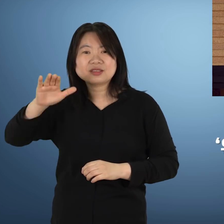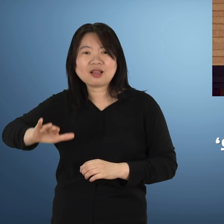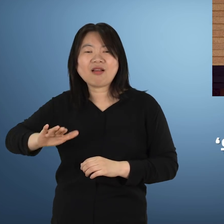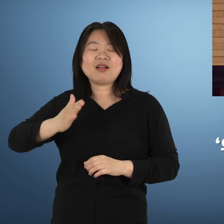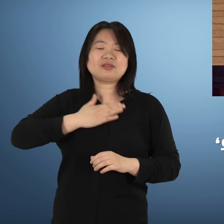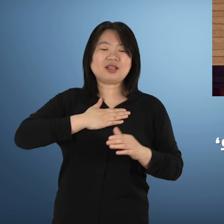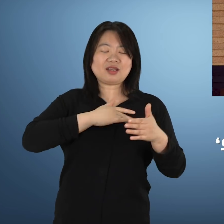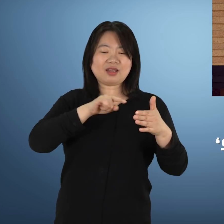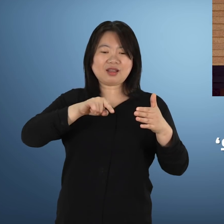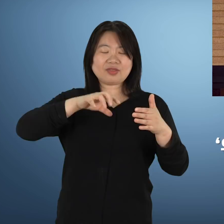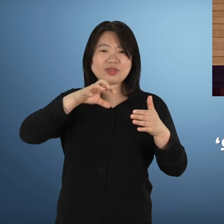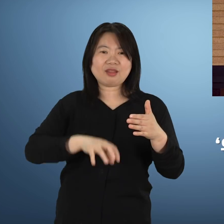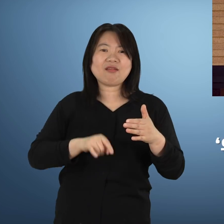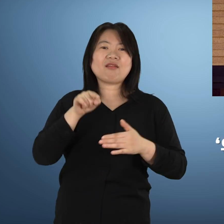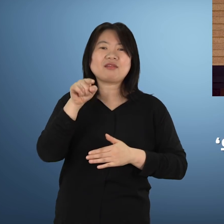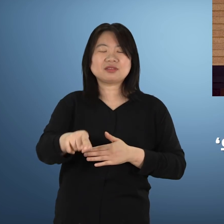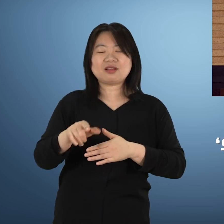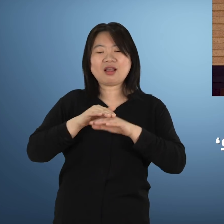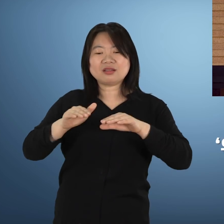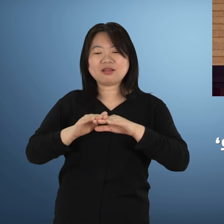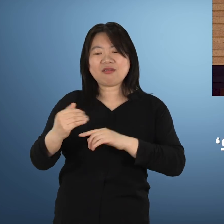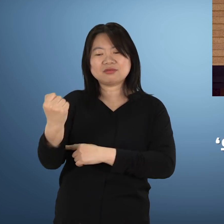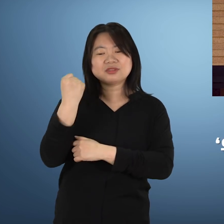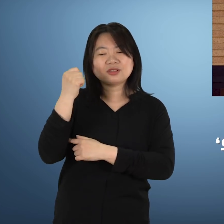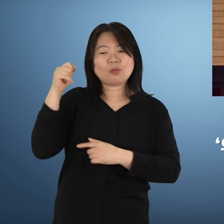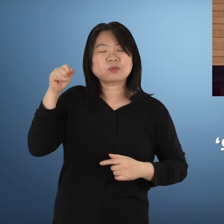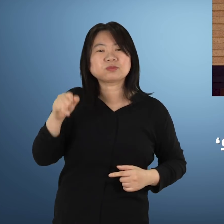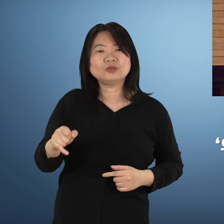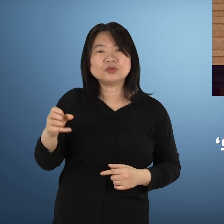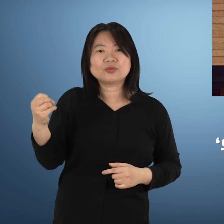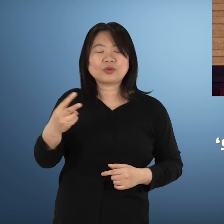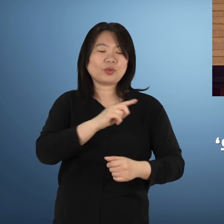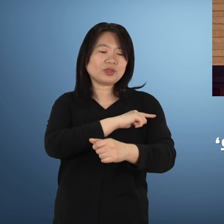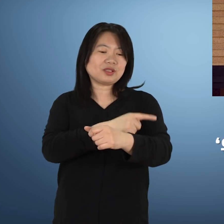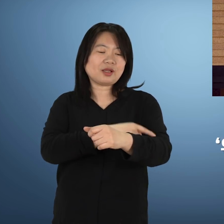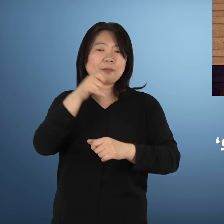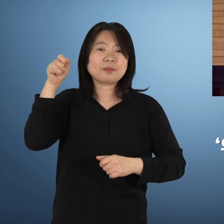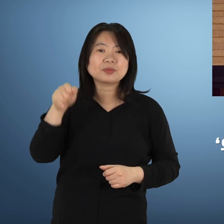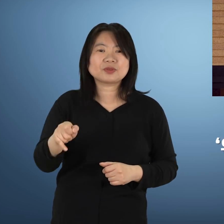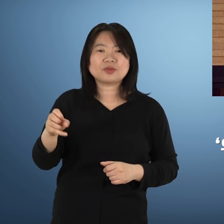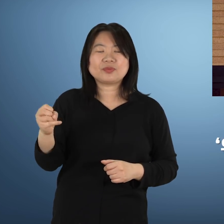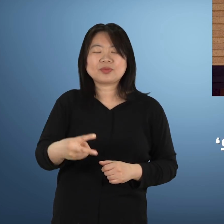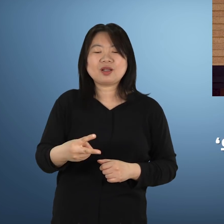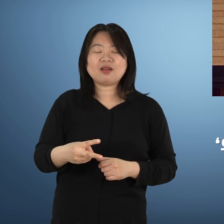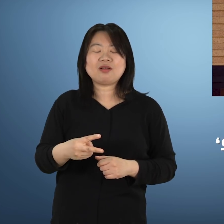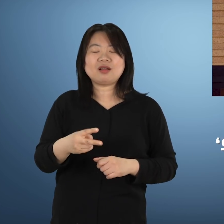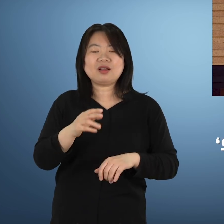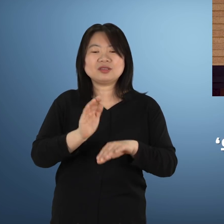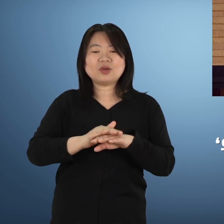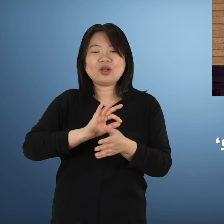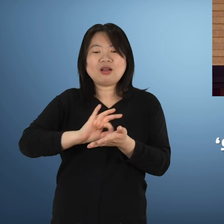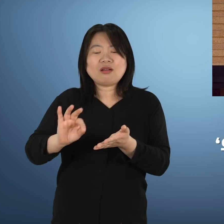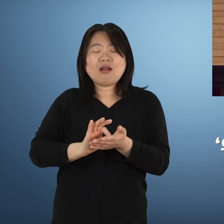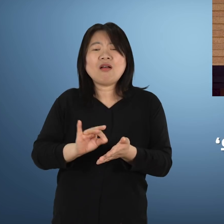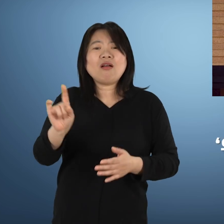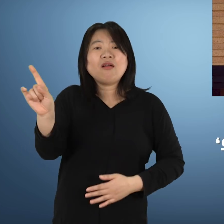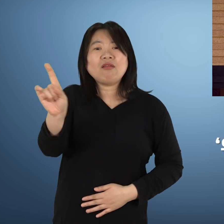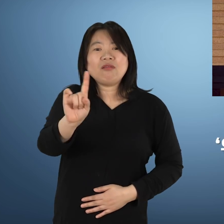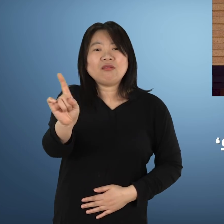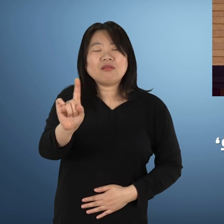내 안에는 그것을 해결할 능력도 없고 실력도 안 되고 손쓸